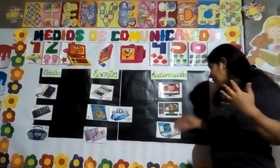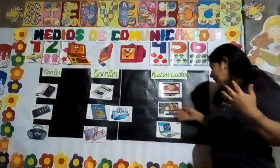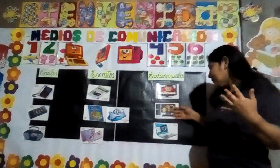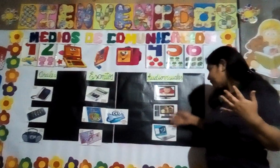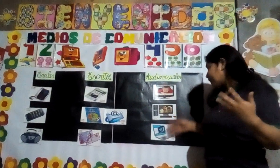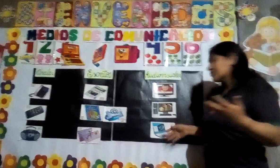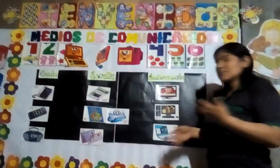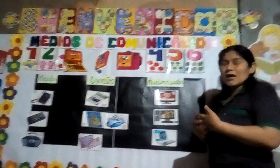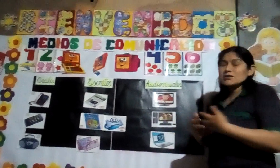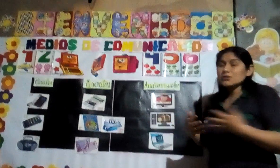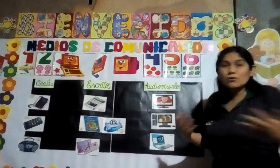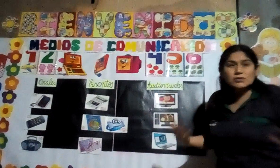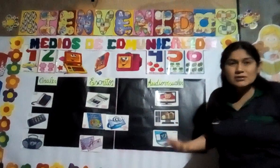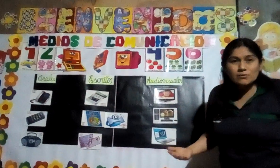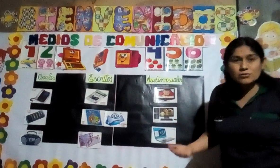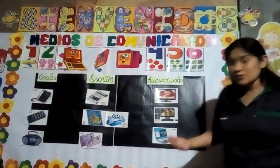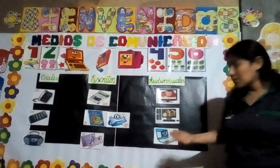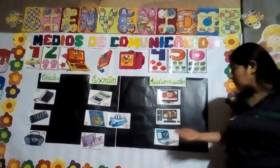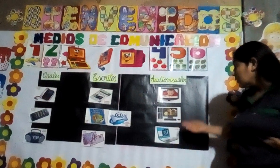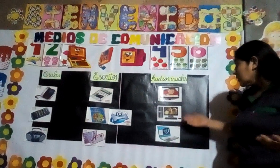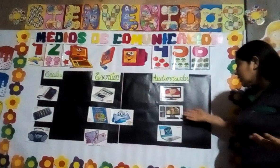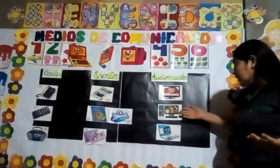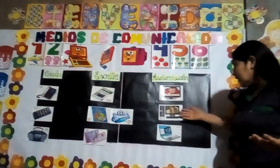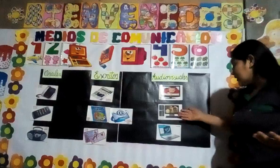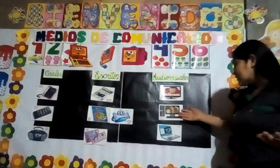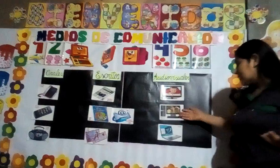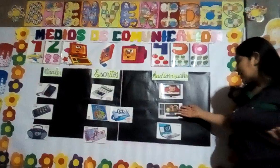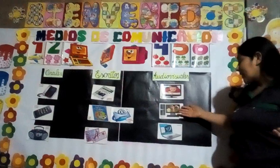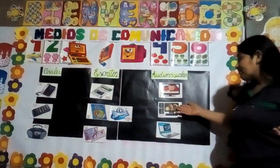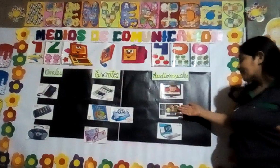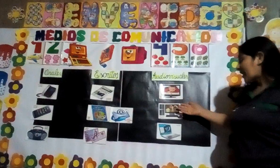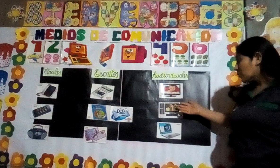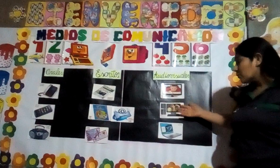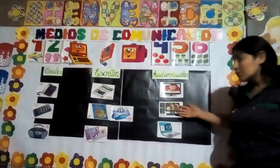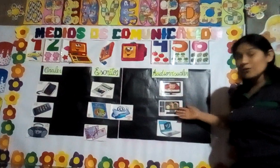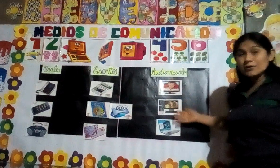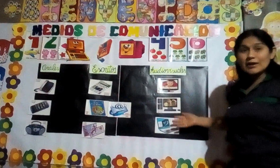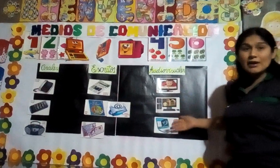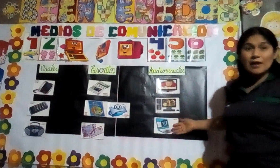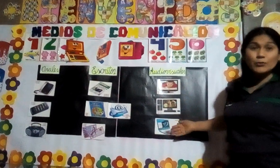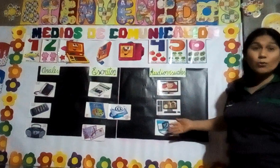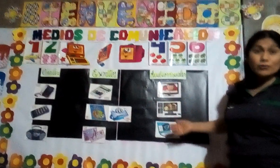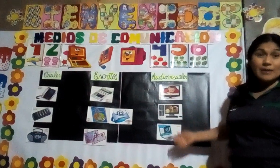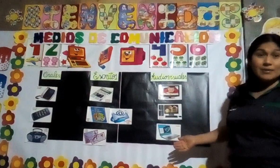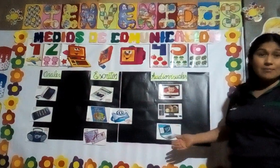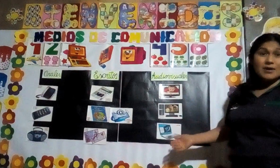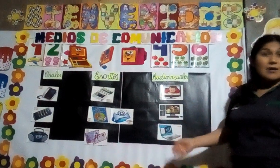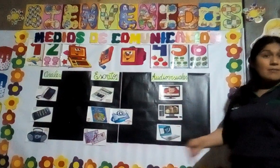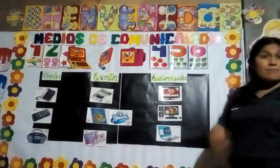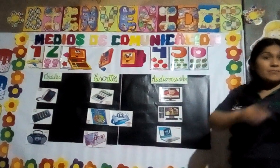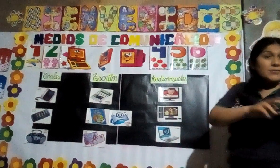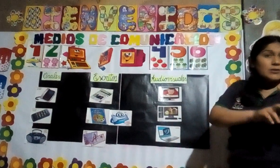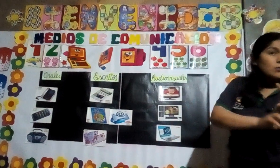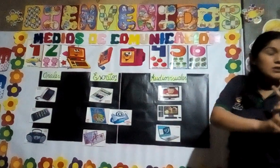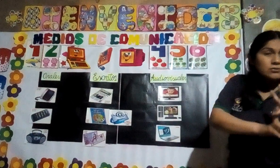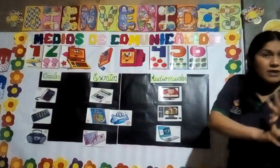Ahorita casi todos estamos usando la computadora, la laptop o tablet. Los